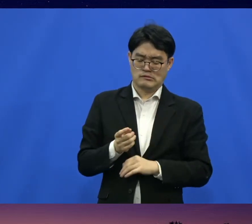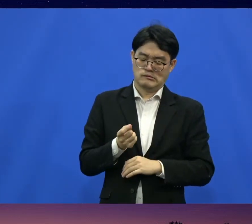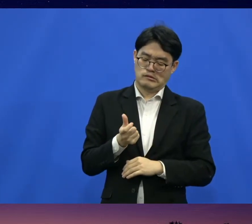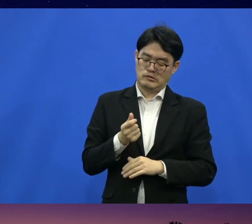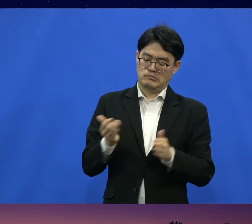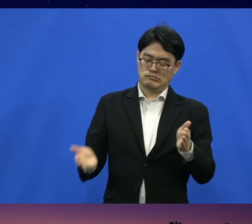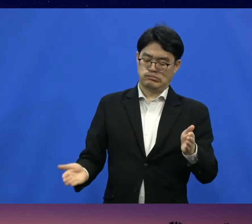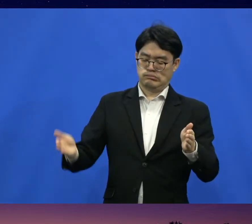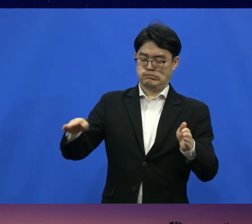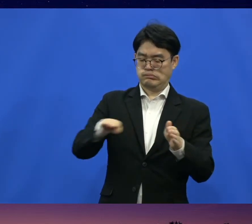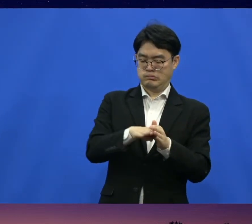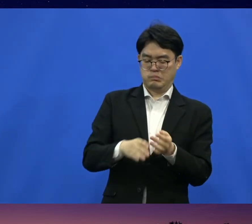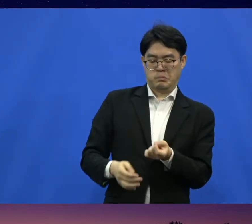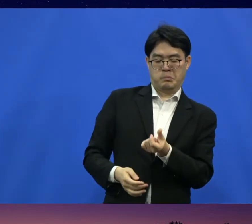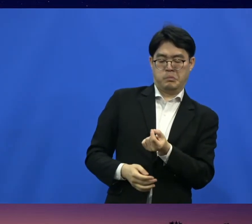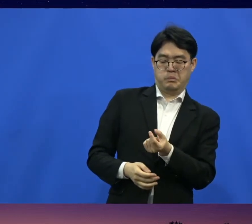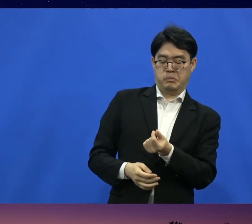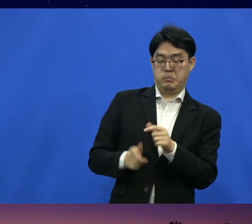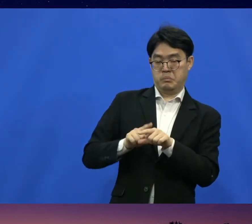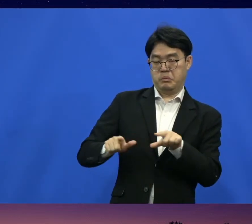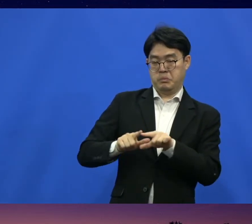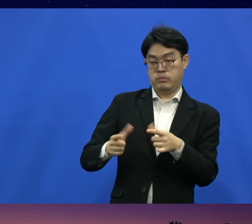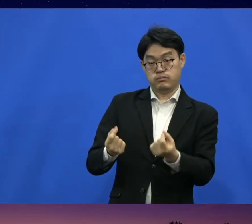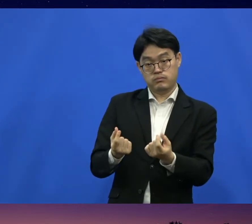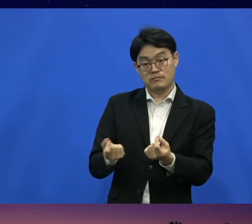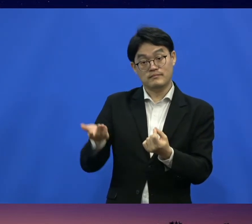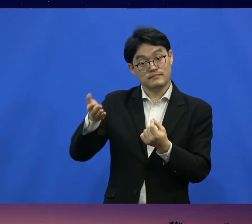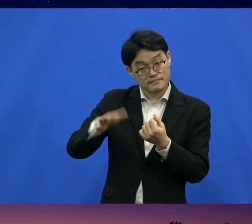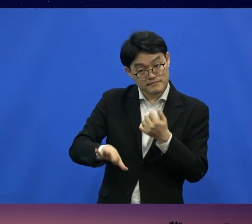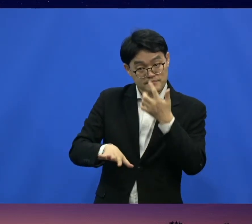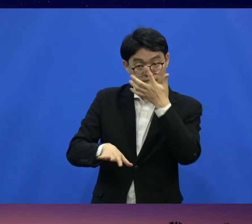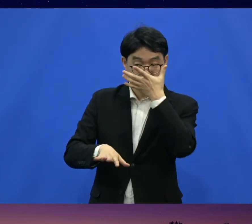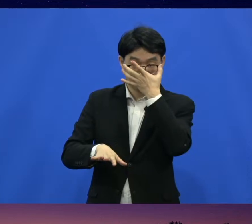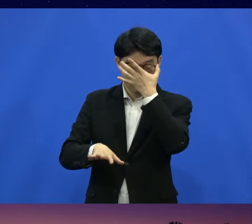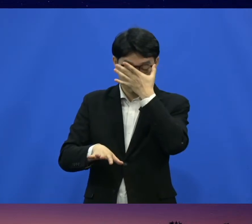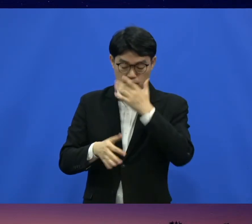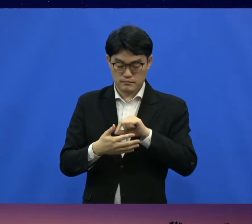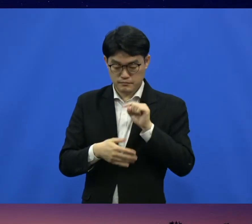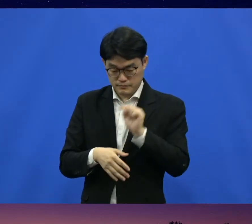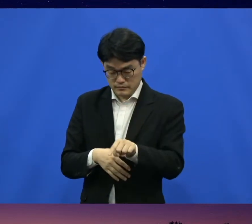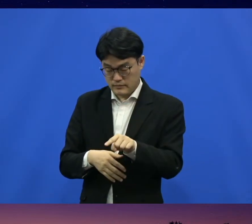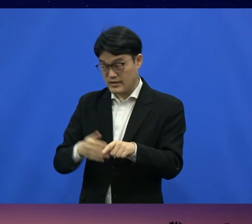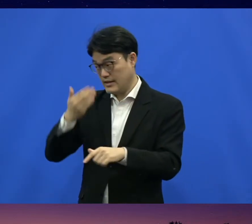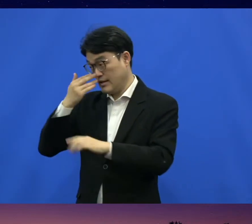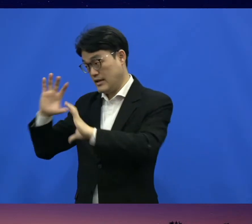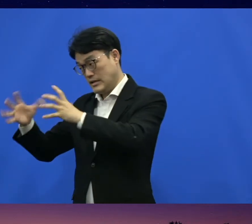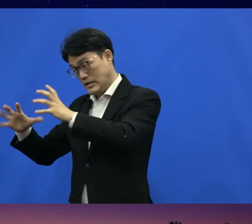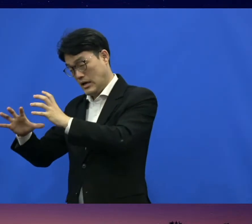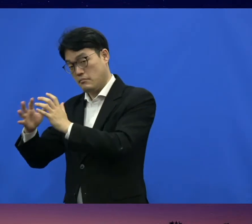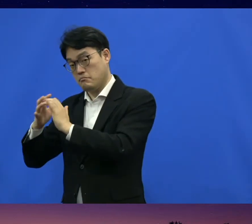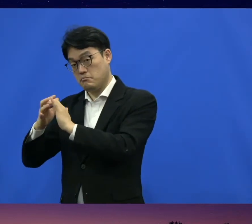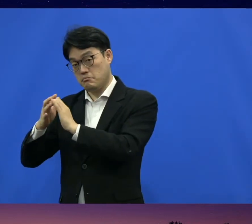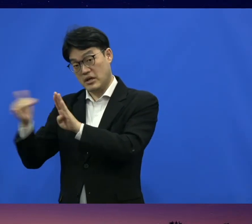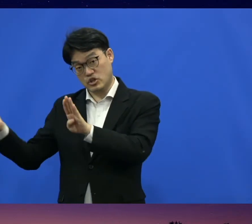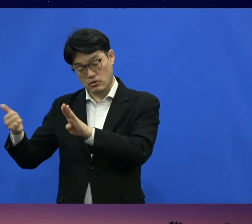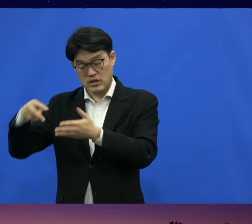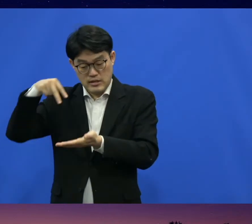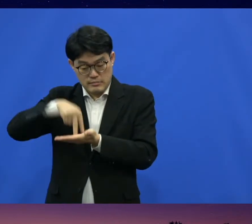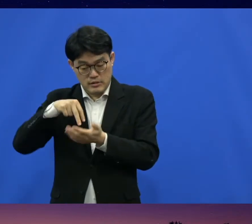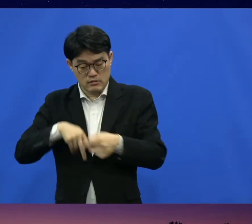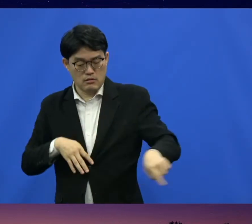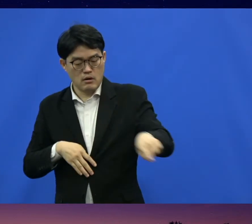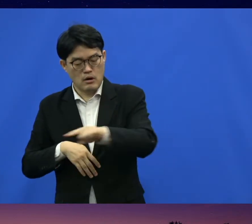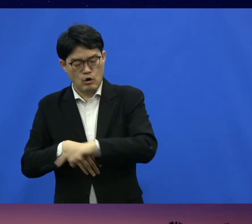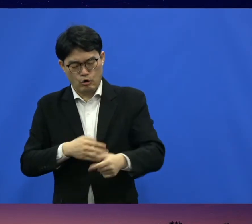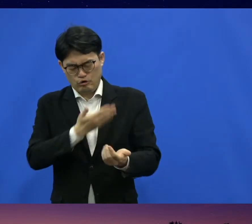뭐 평범한 나무 상자처럼 보이는 거죠. 그러나 이스라엘 백성들에게는 이거는 굉장히 중요한 상징성을